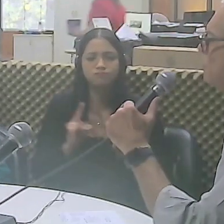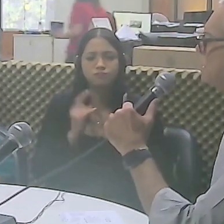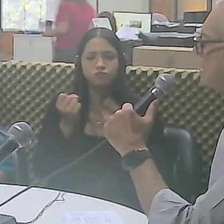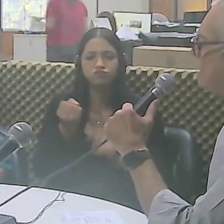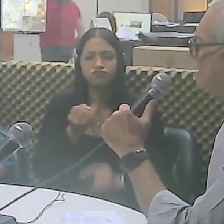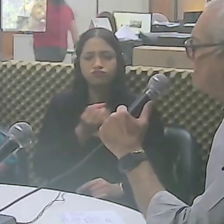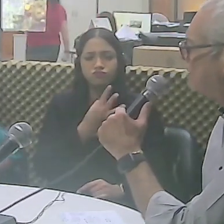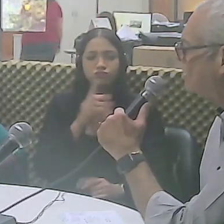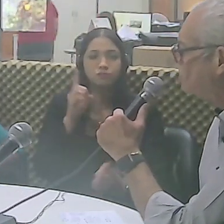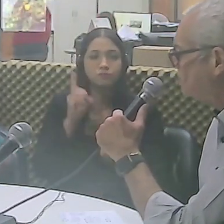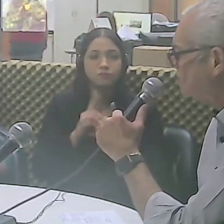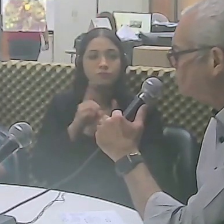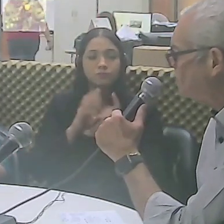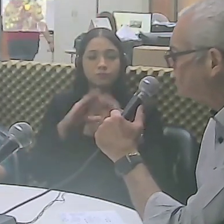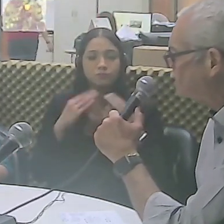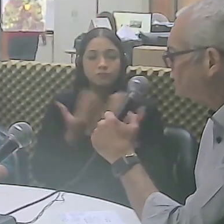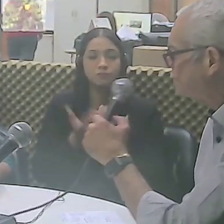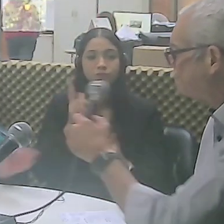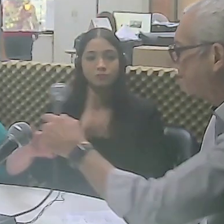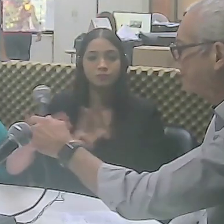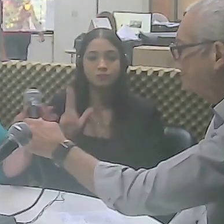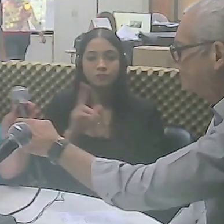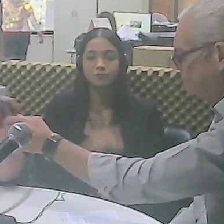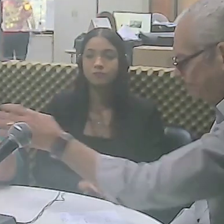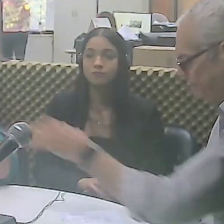gente possa estar atendendo aí a comunidade de Uberlândia.